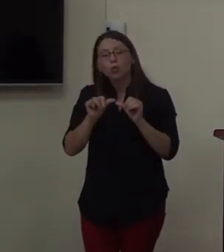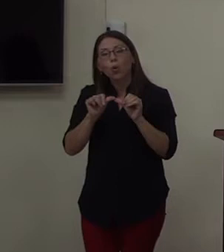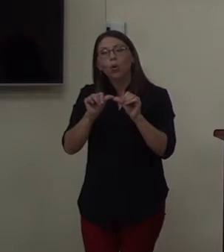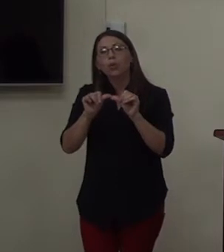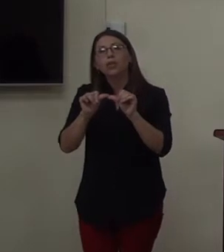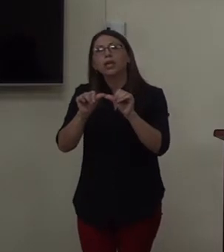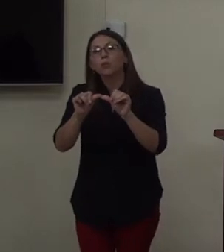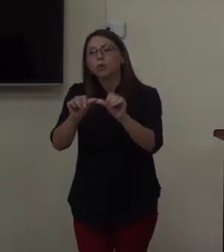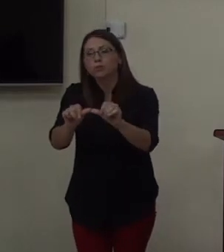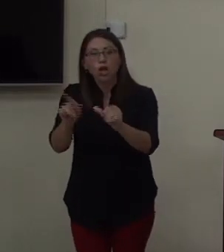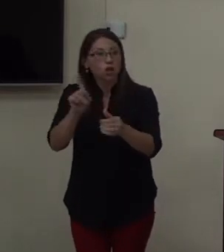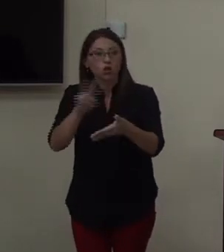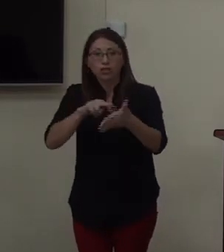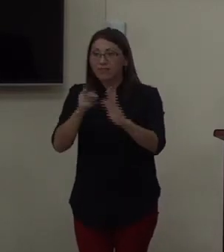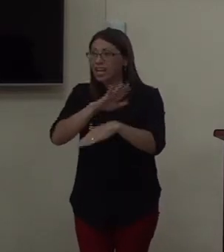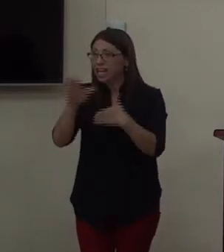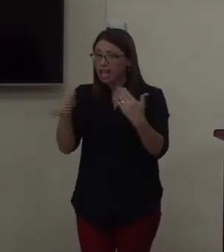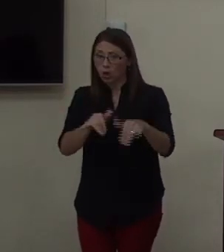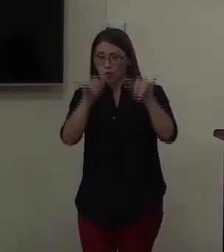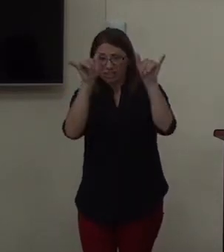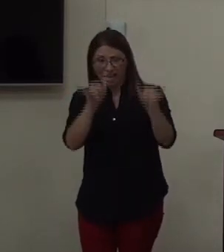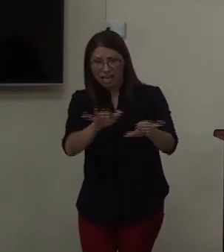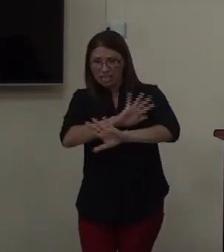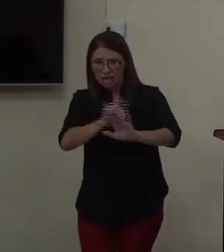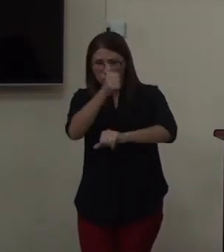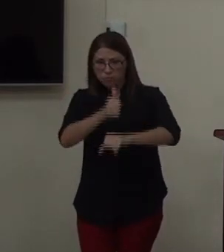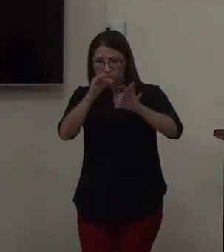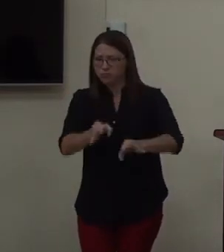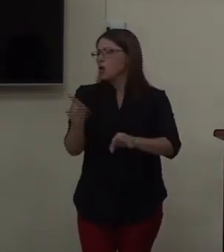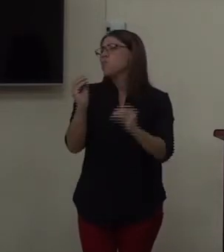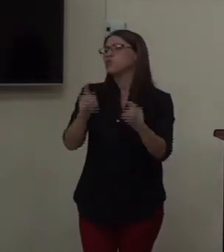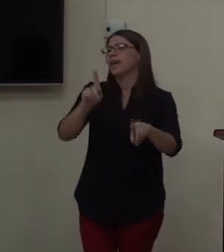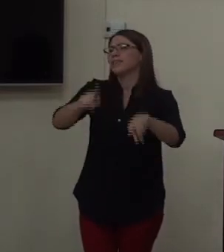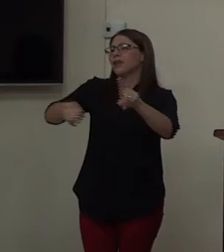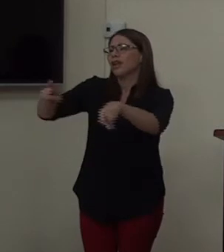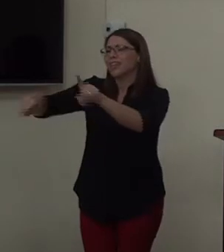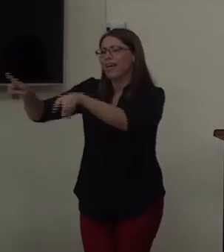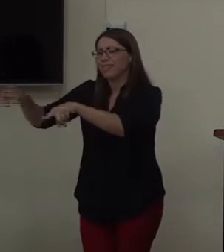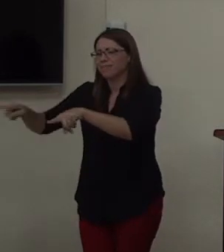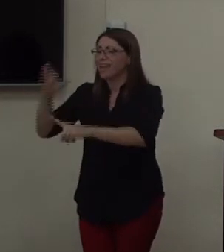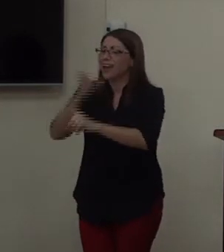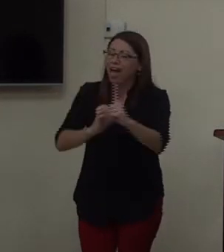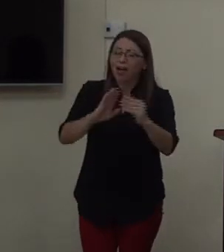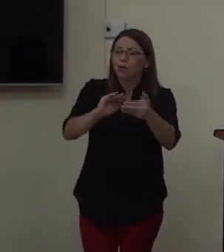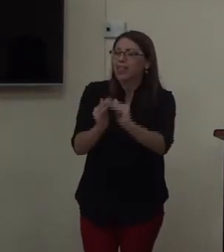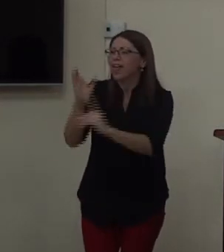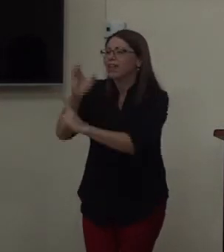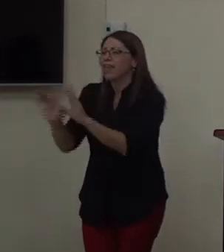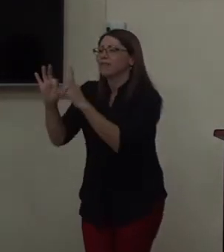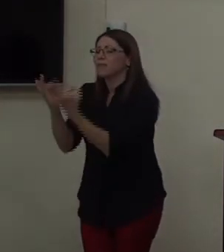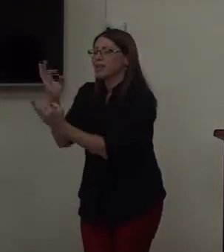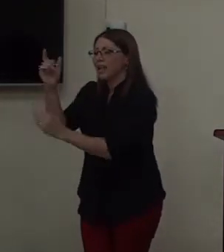estén aquí, todos, hay muchísima heterogeneidad en cada comunidad, en cada familia, en cada individuo,